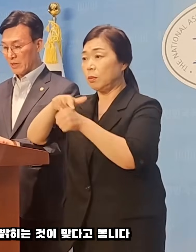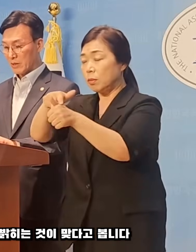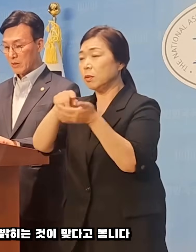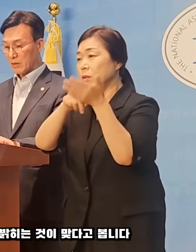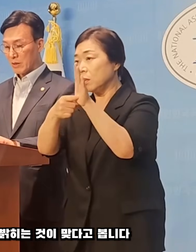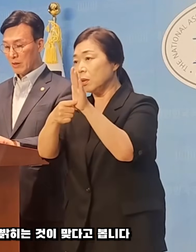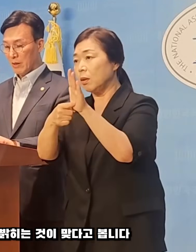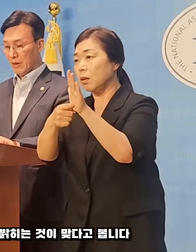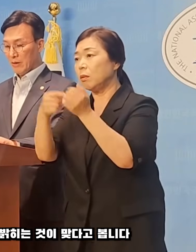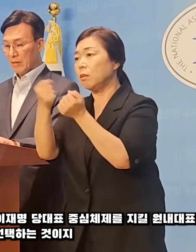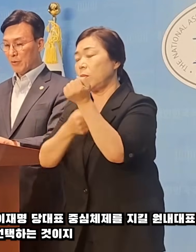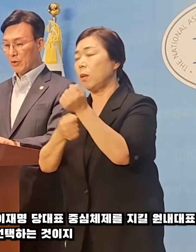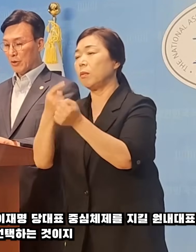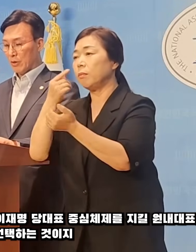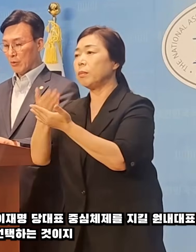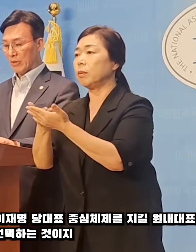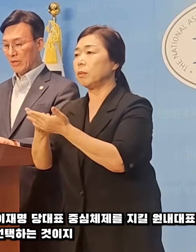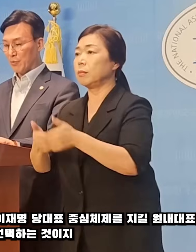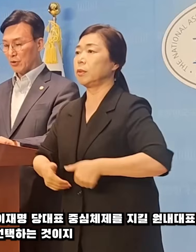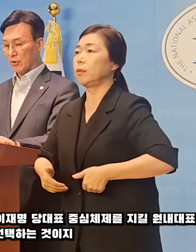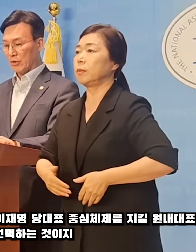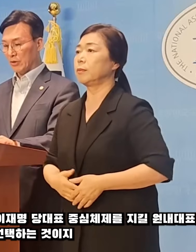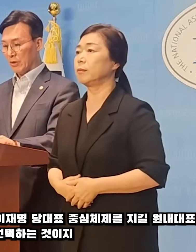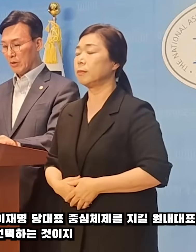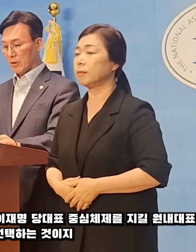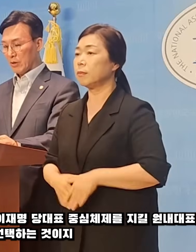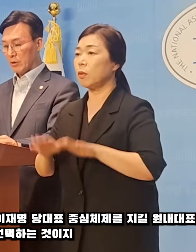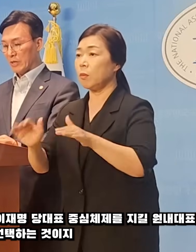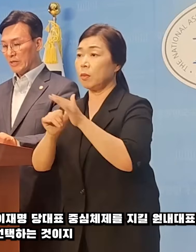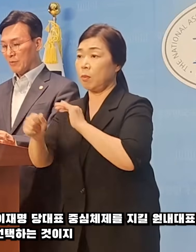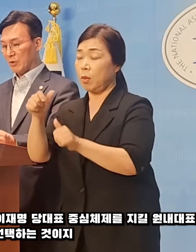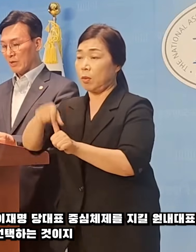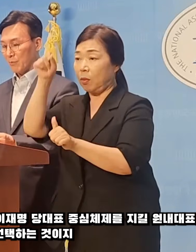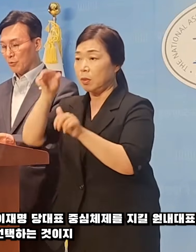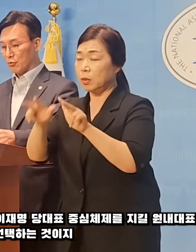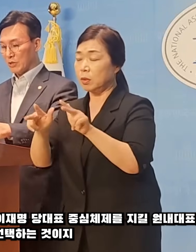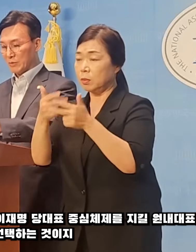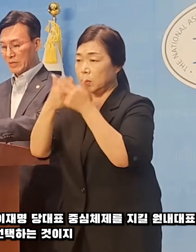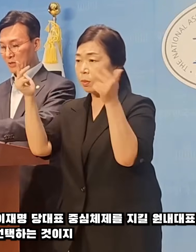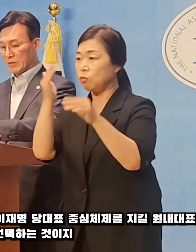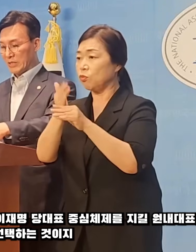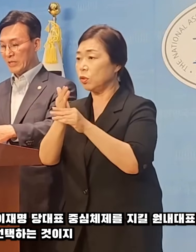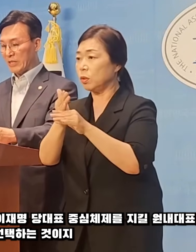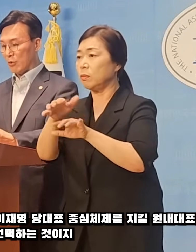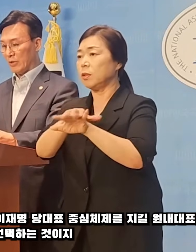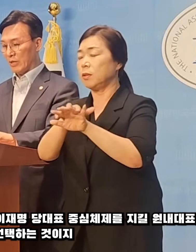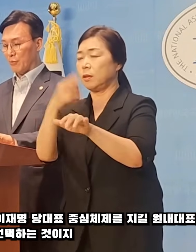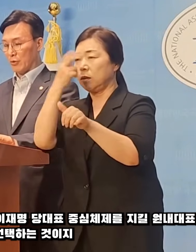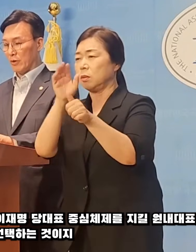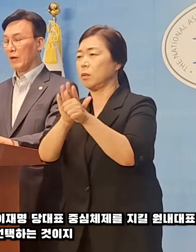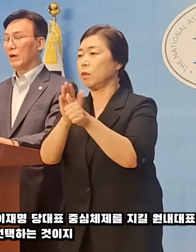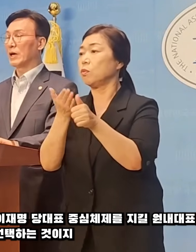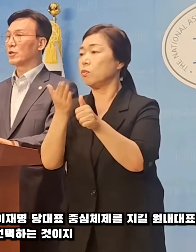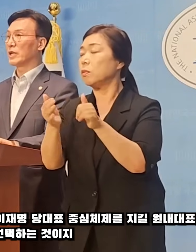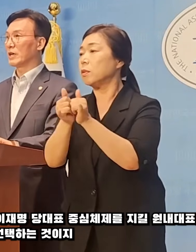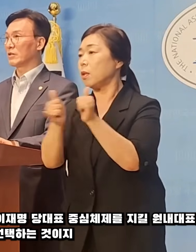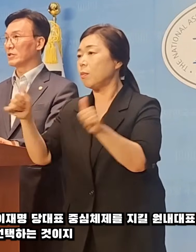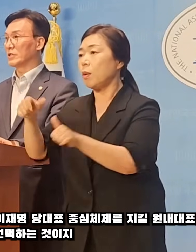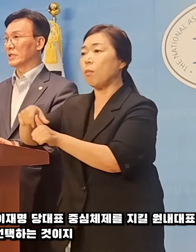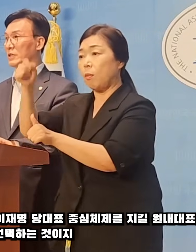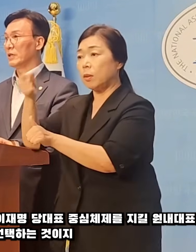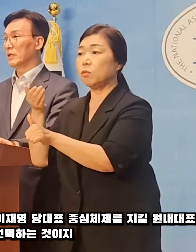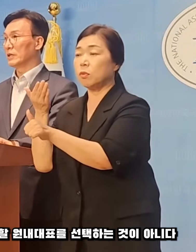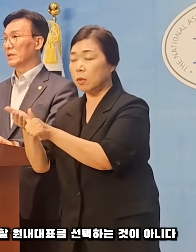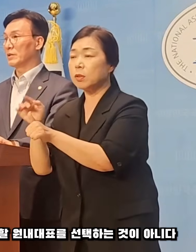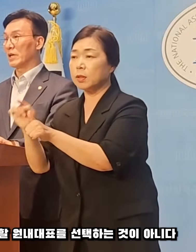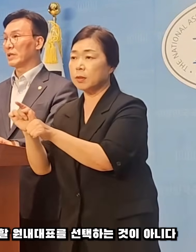봅니다. 이번 원내대표 선거는 현재 이재명 당대표 중심체제를 지킬 원내대표를 선택하는